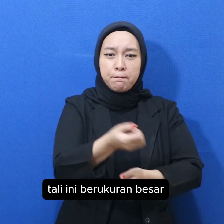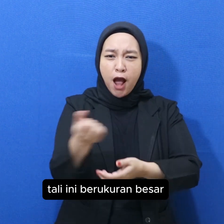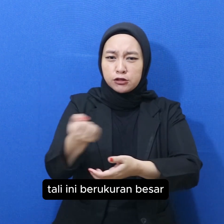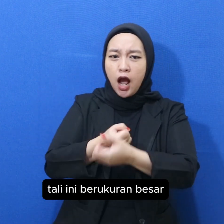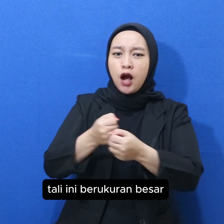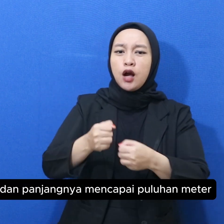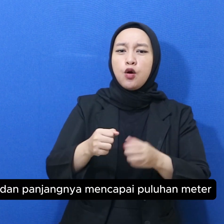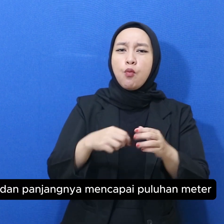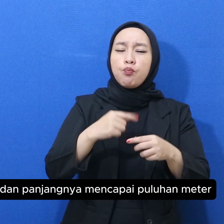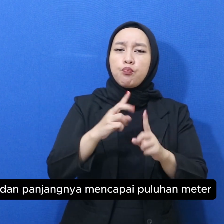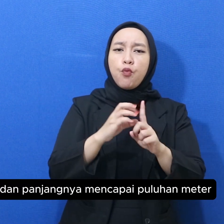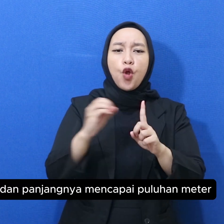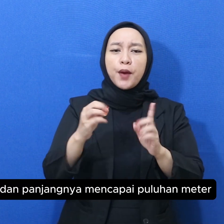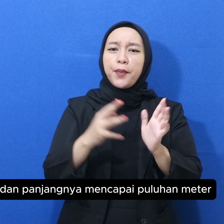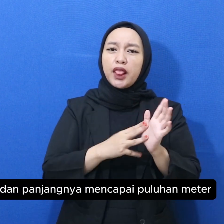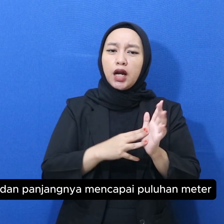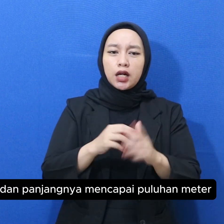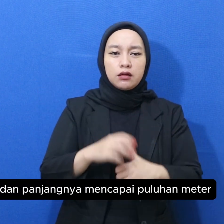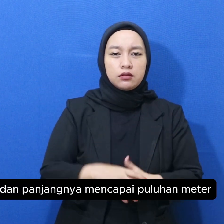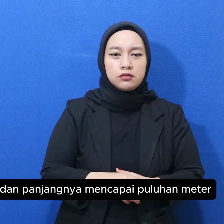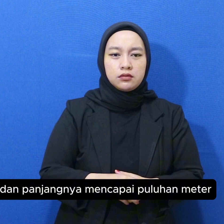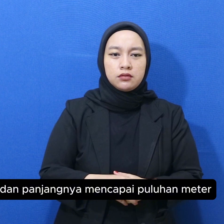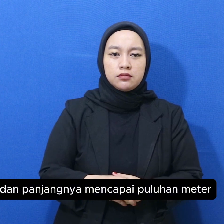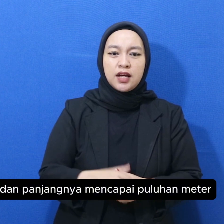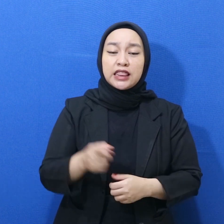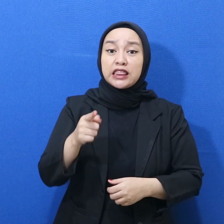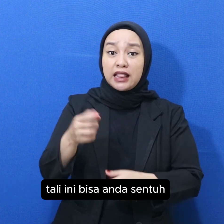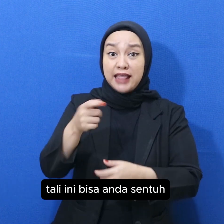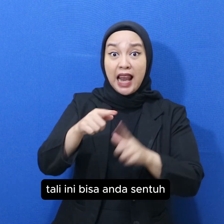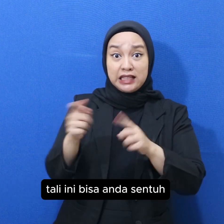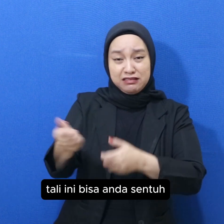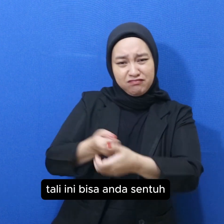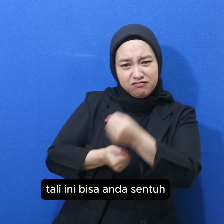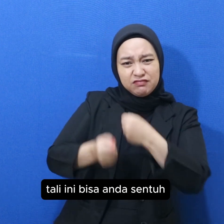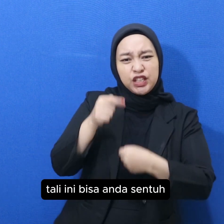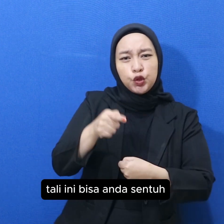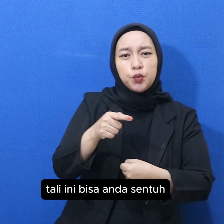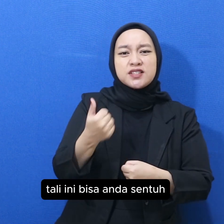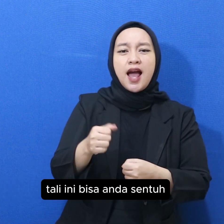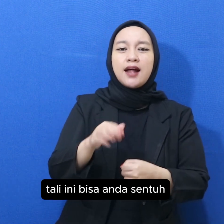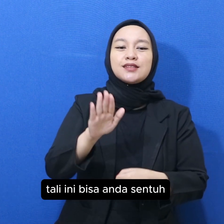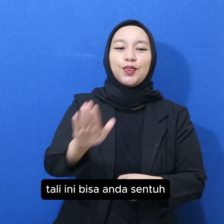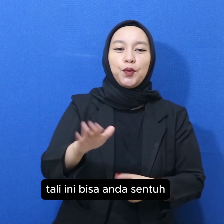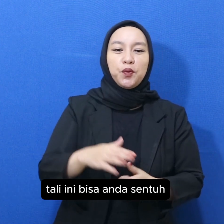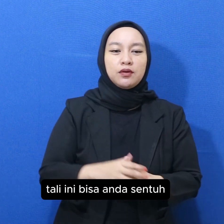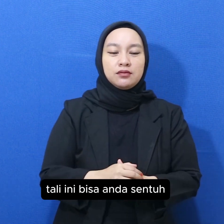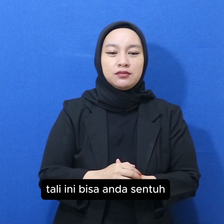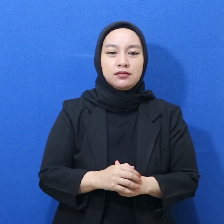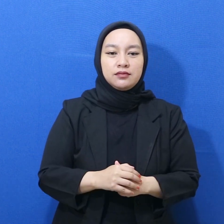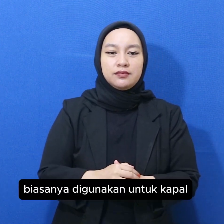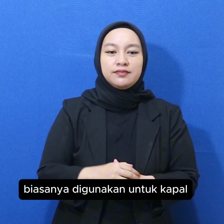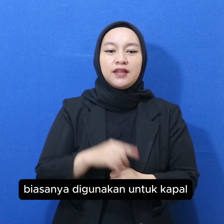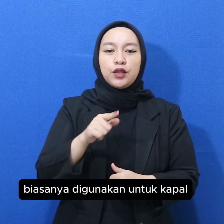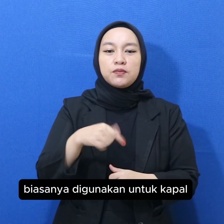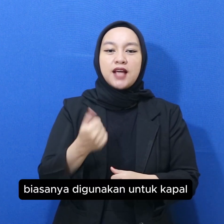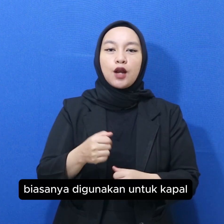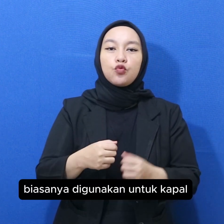panjangnya mencapai puluhan meter. Tali ini bisa Anda sentuh. Biasanya digunakan untuk